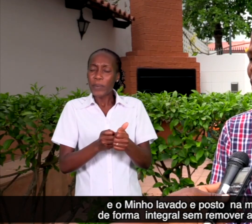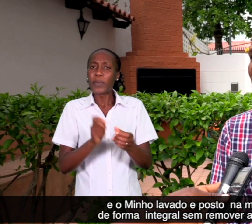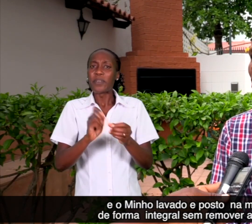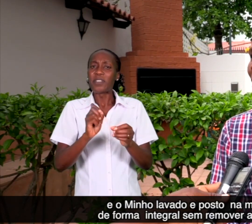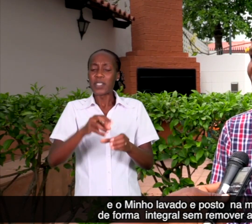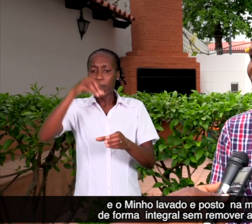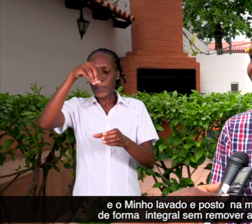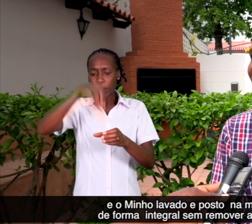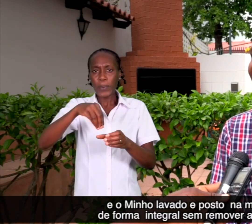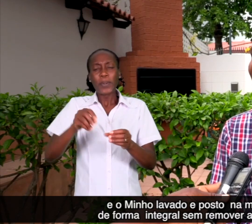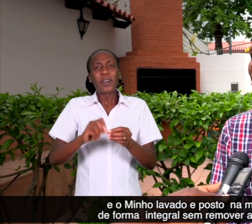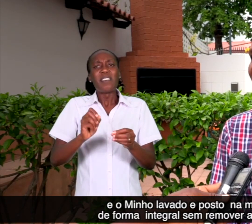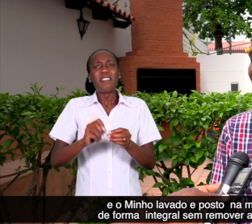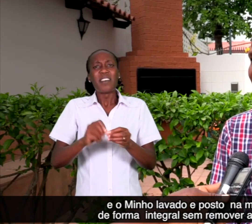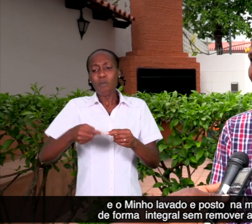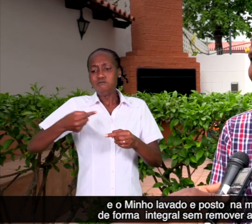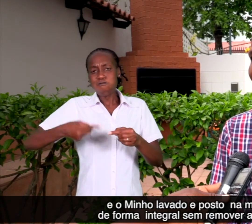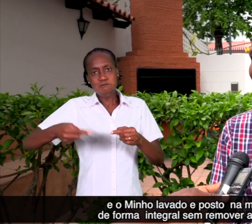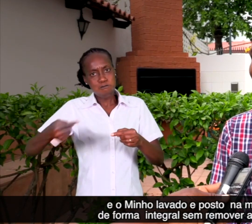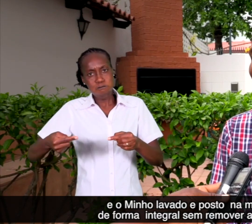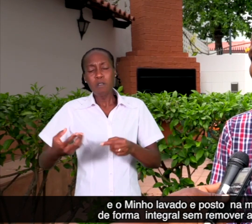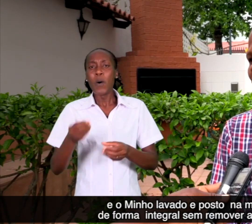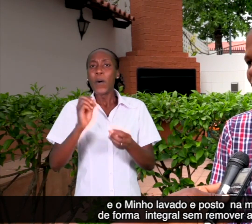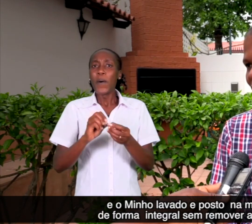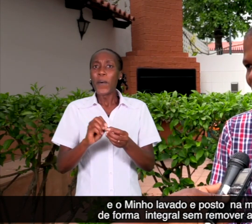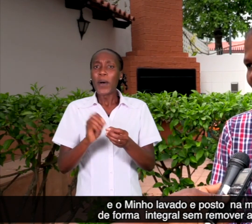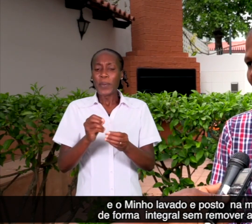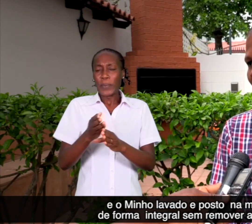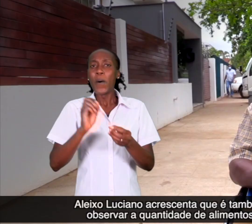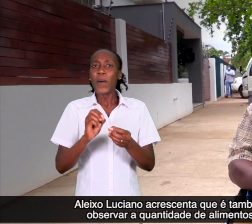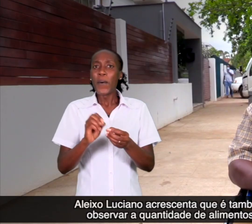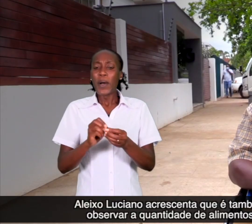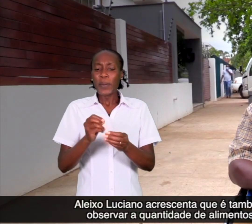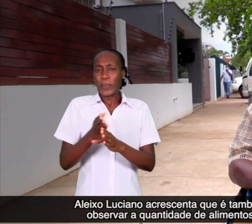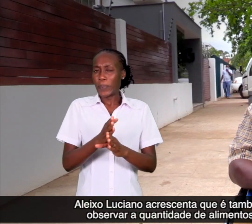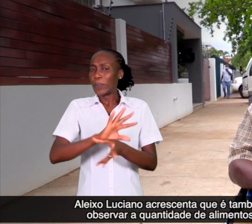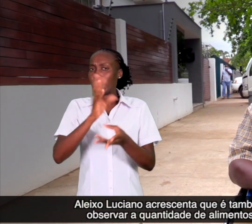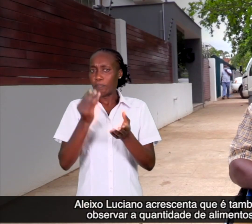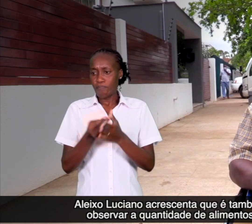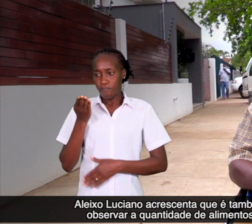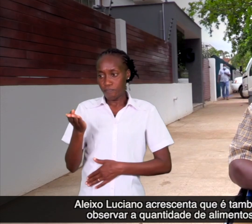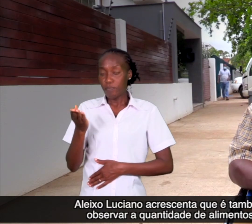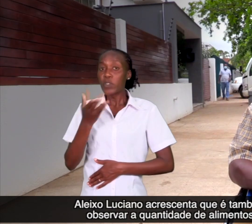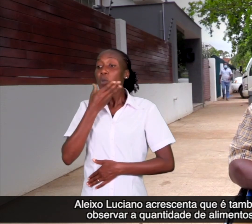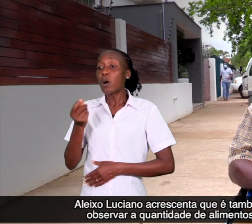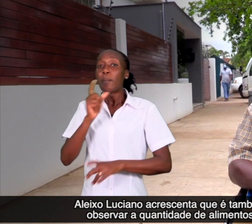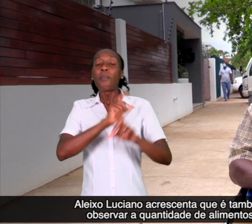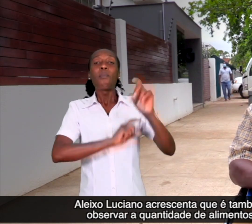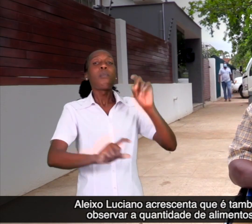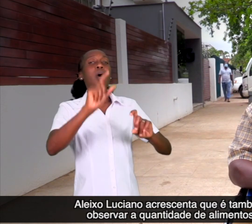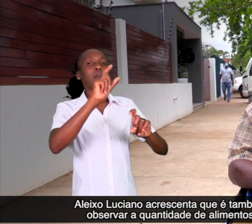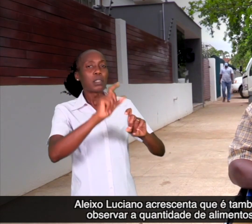ser moído de forma integral, sem remover nem sequer a casca nem o embrião. Aleixo Luciano acrescenta que é